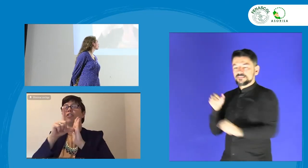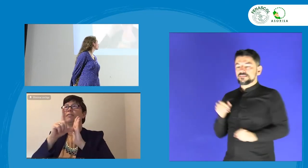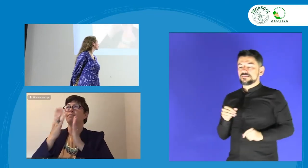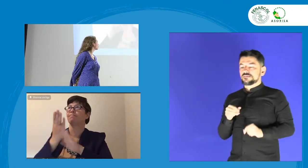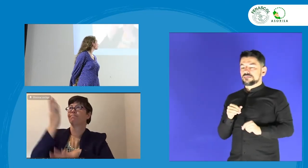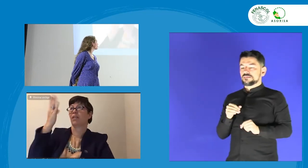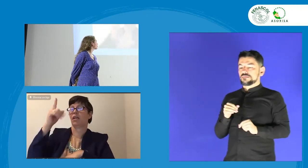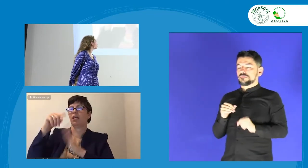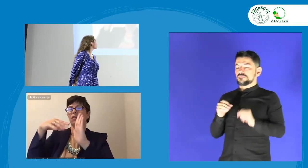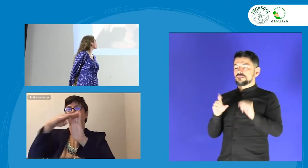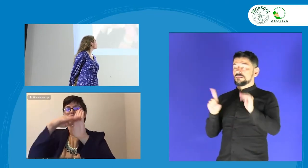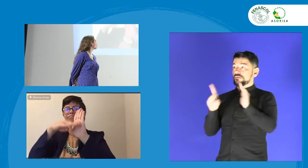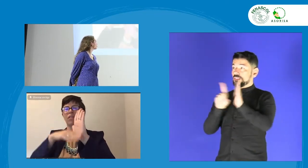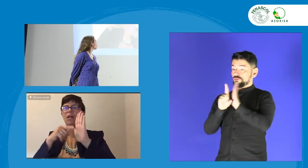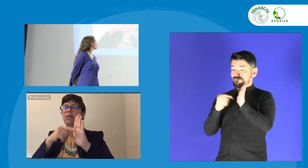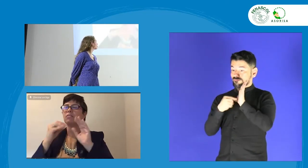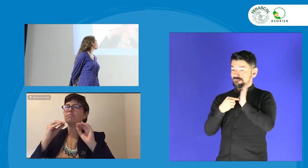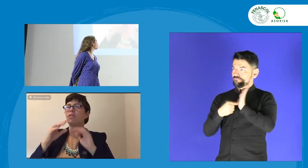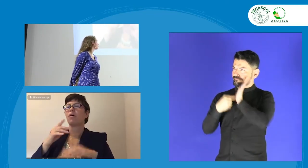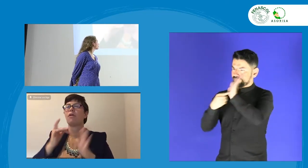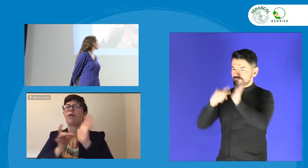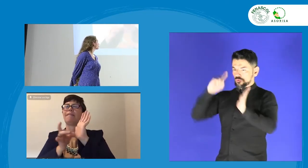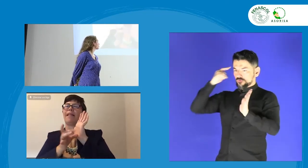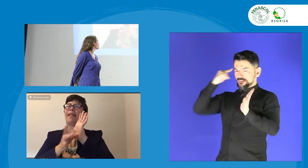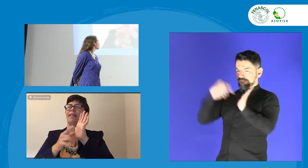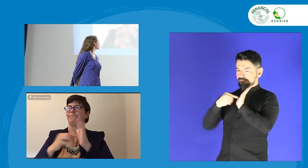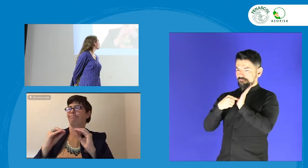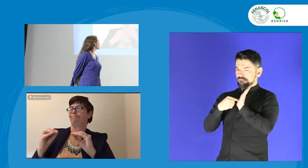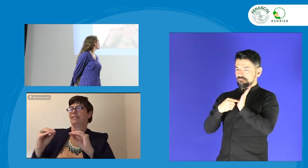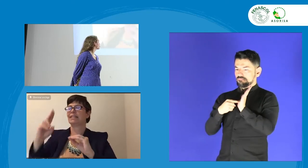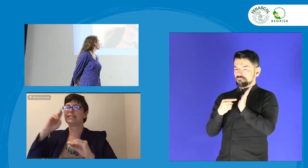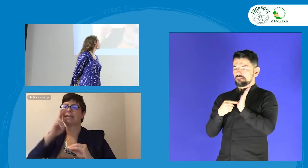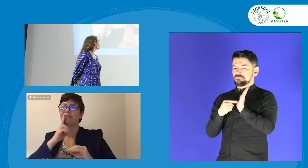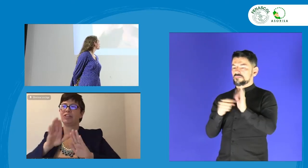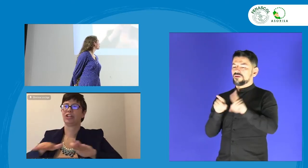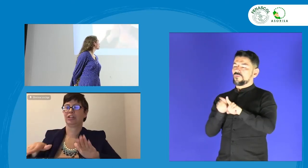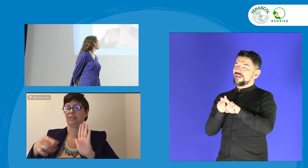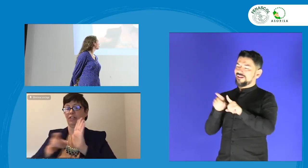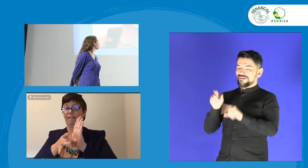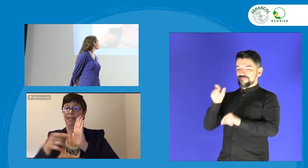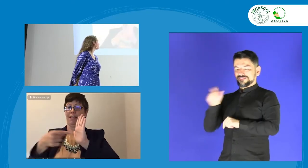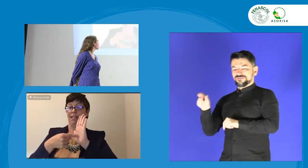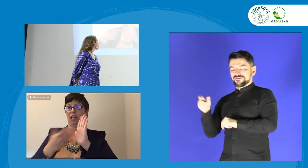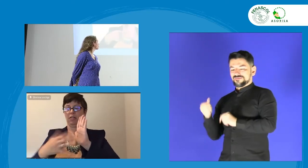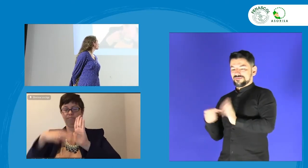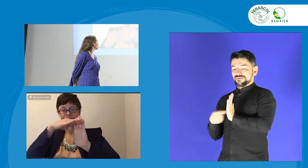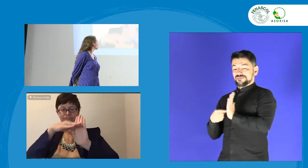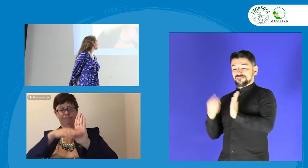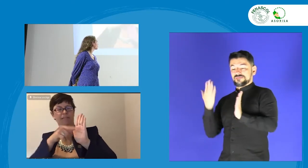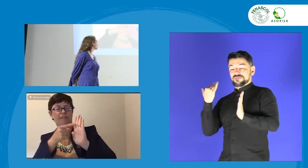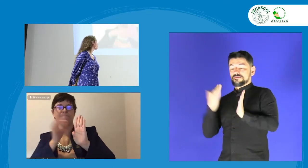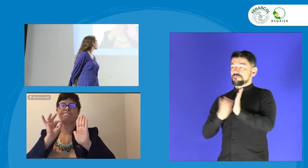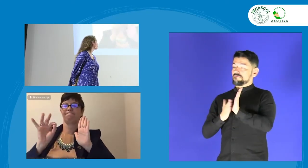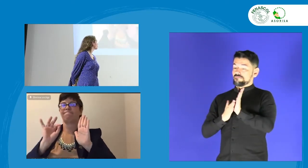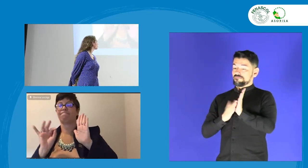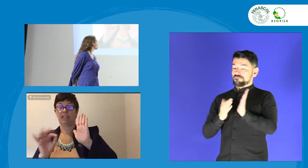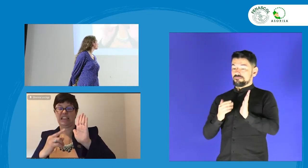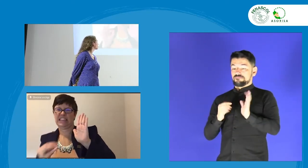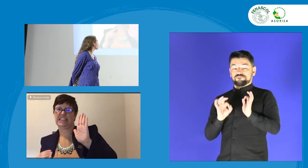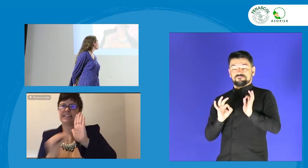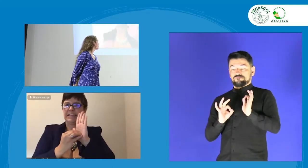que se busque legislación a este respecto y que se muestre que para la educación de las personas